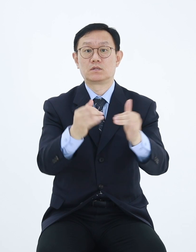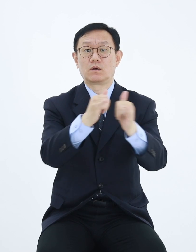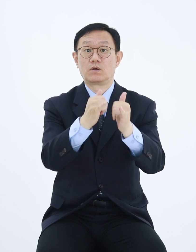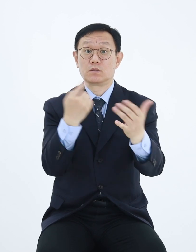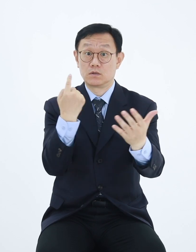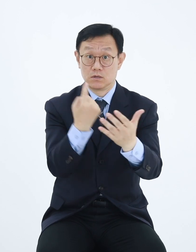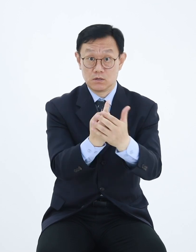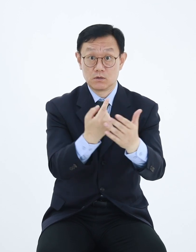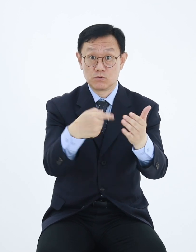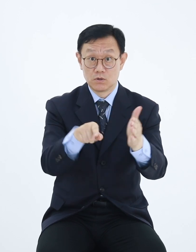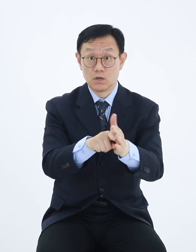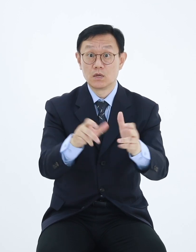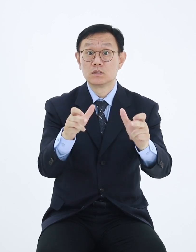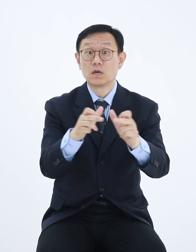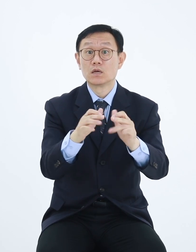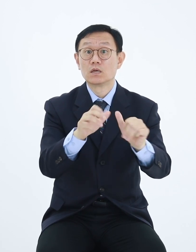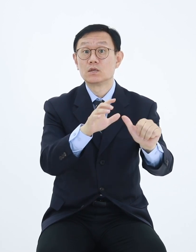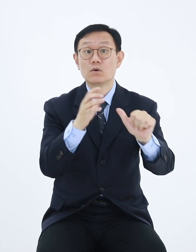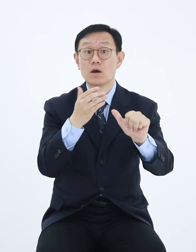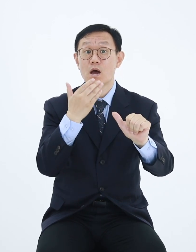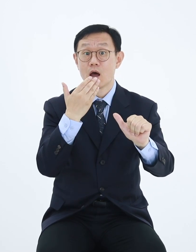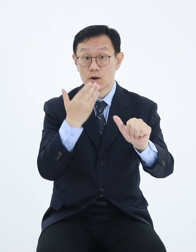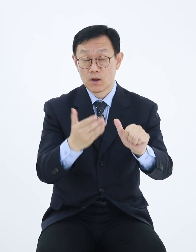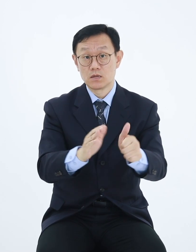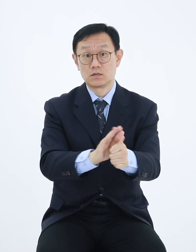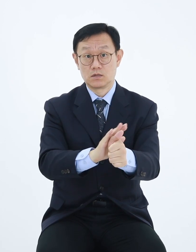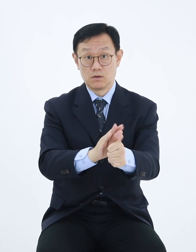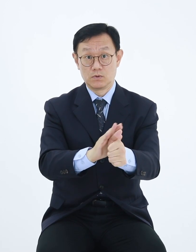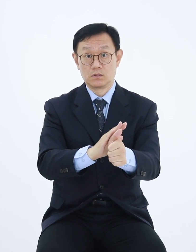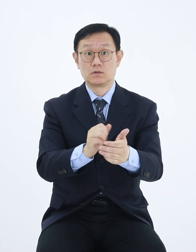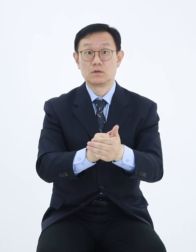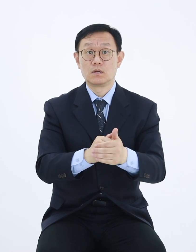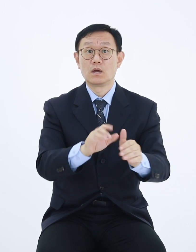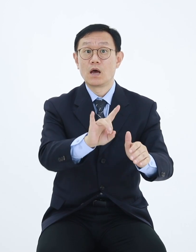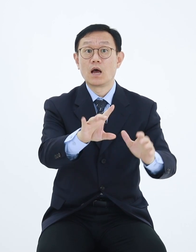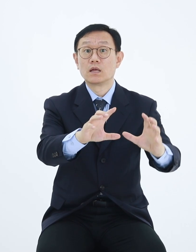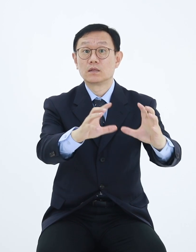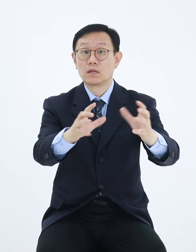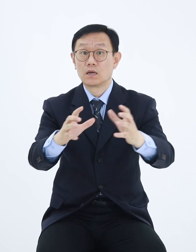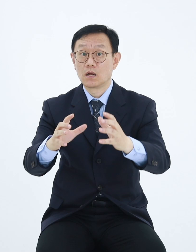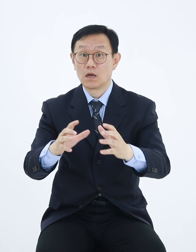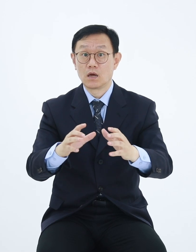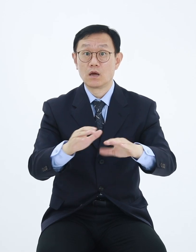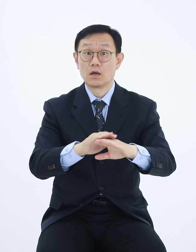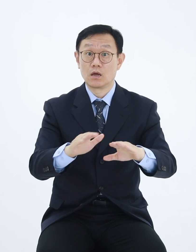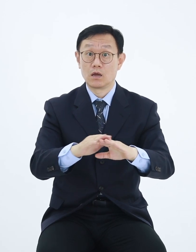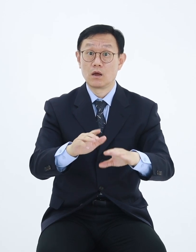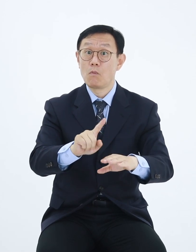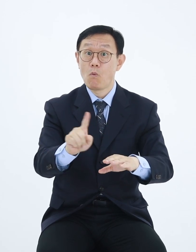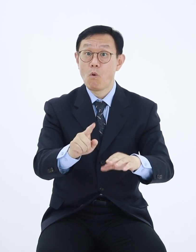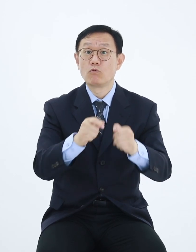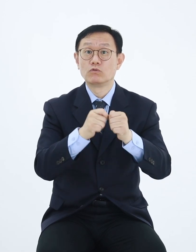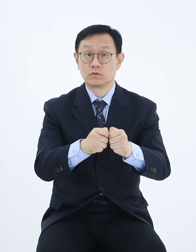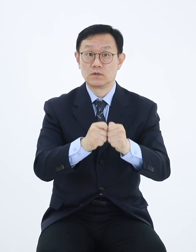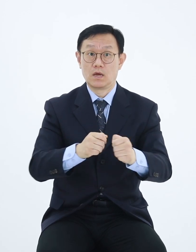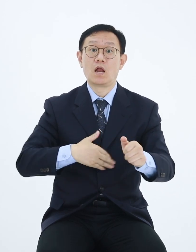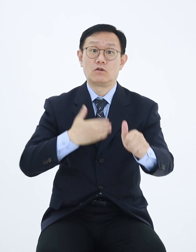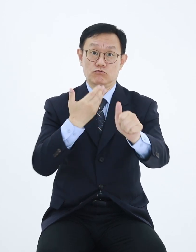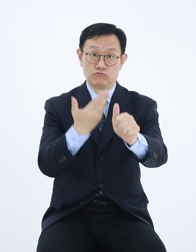위해 장애인이 이용 가능한 서비스와 당사국이 취해야 할 조치 등이 무엇인지 구체적으로 알려주고 있습니다